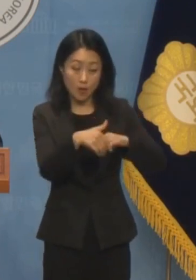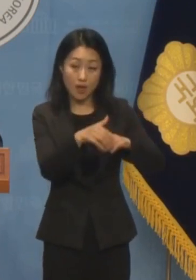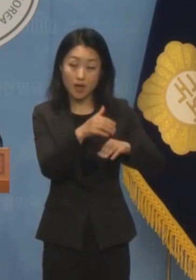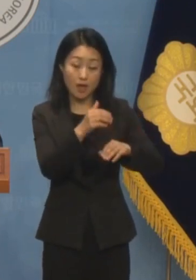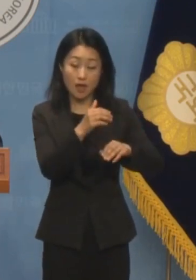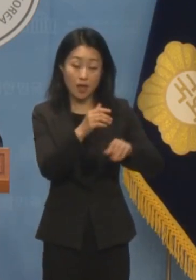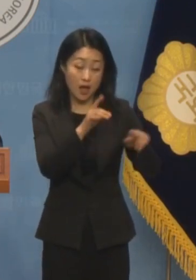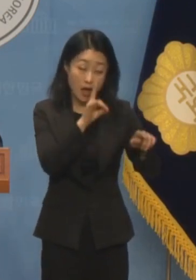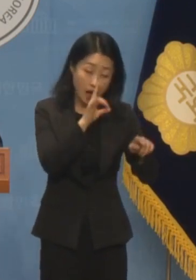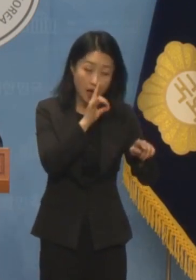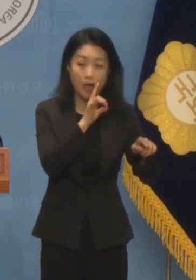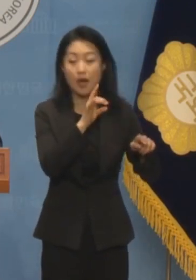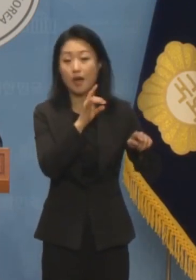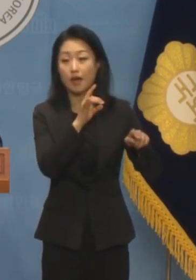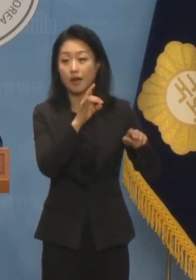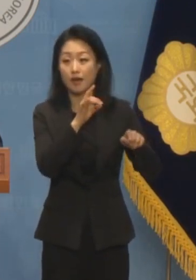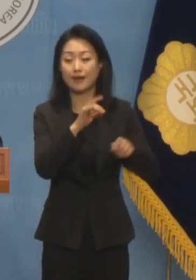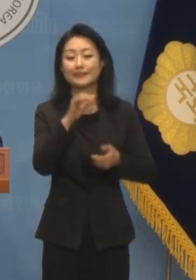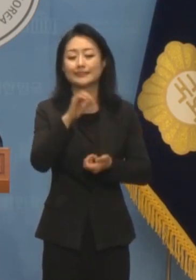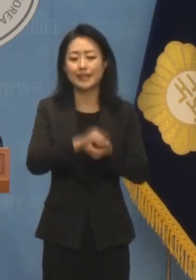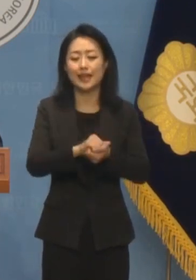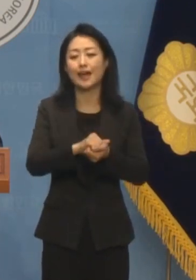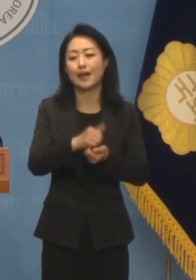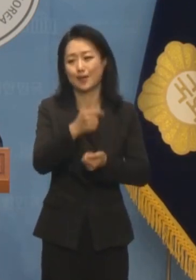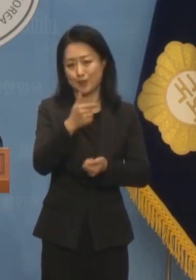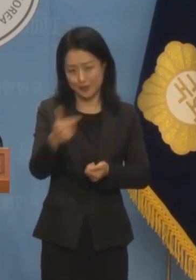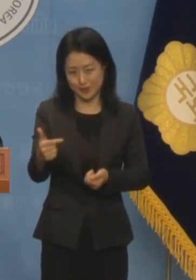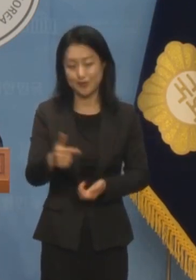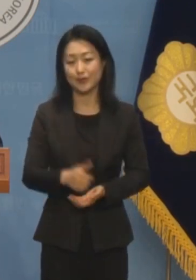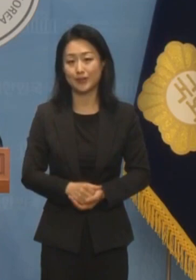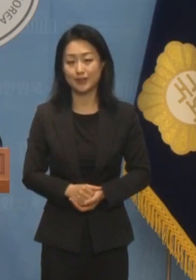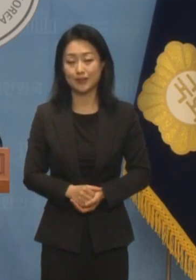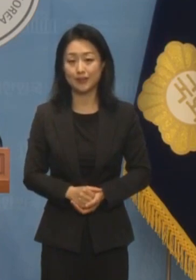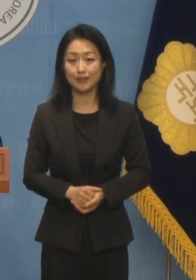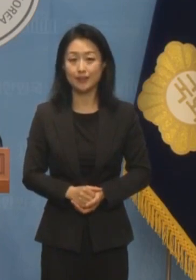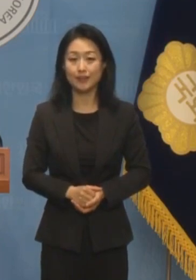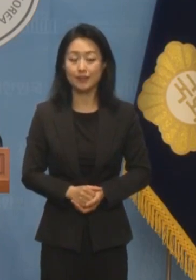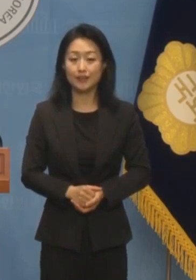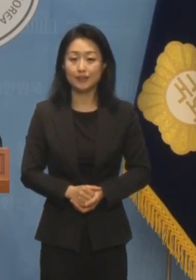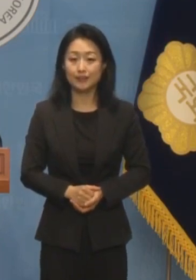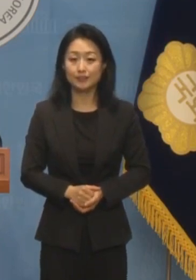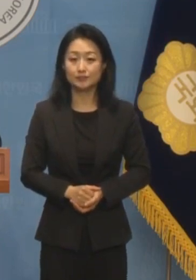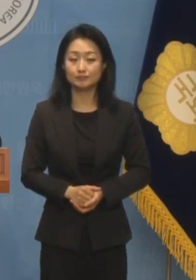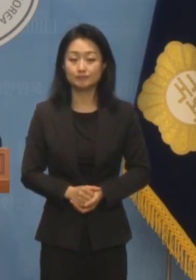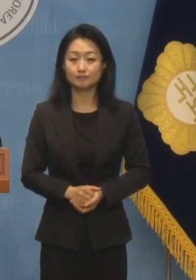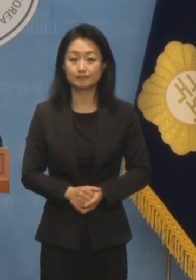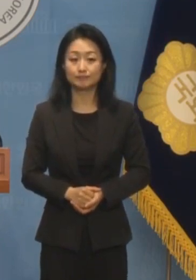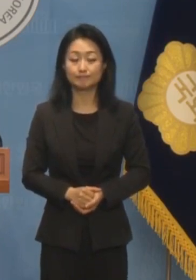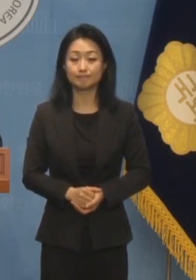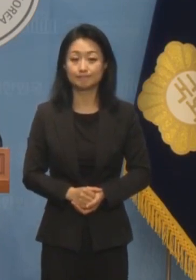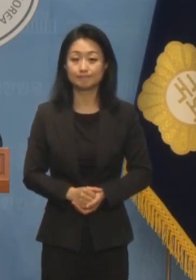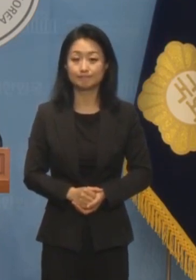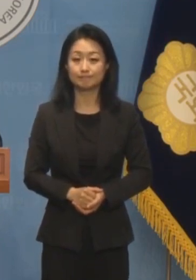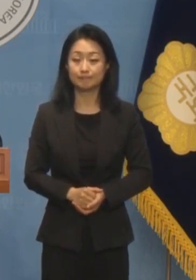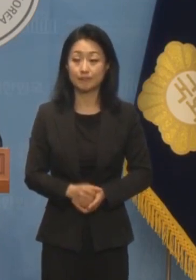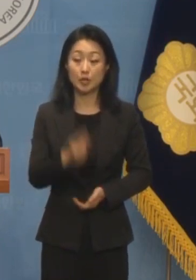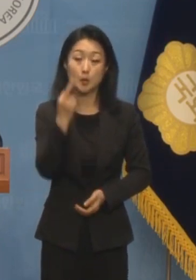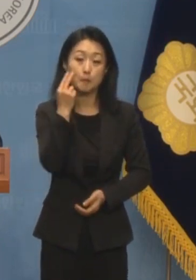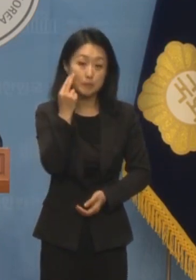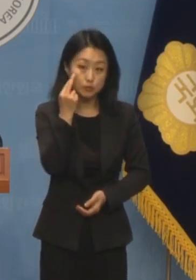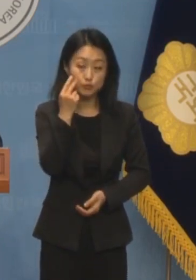노력을 과도하게 제약한다는 지적이 많았던 게 사실입니다. 실제